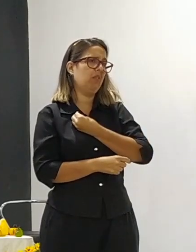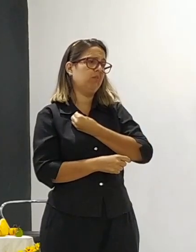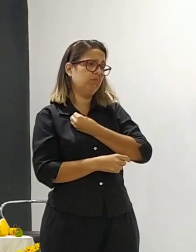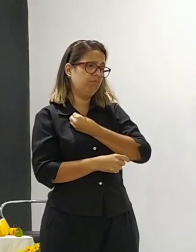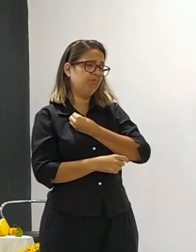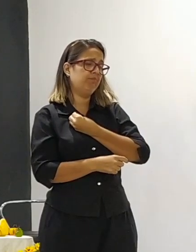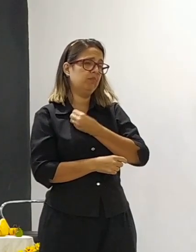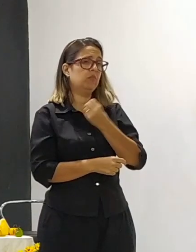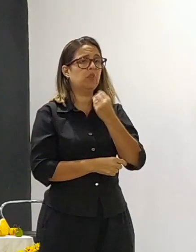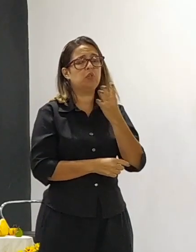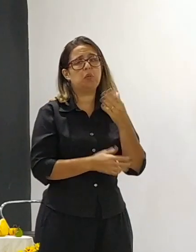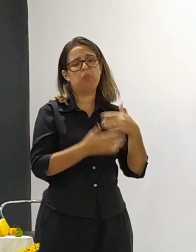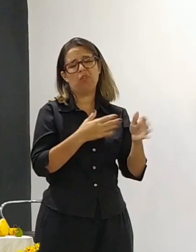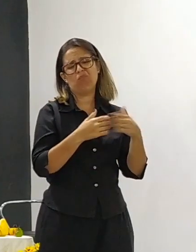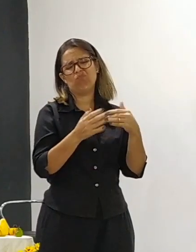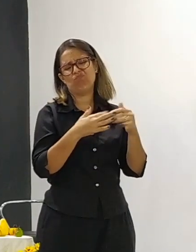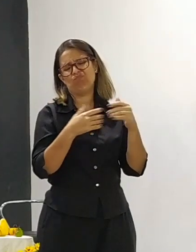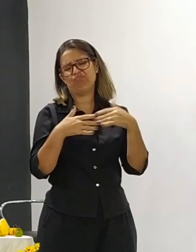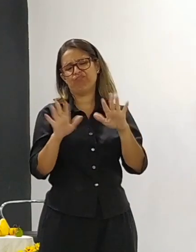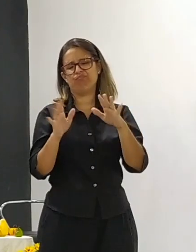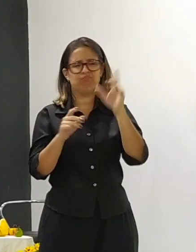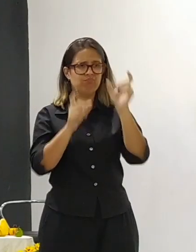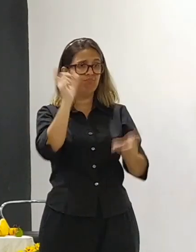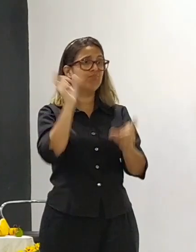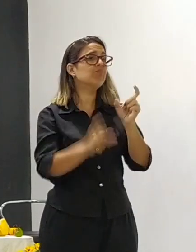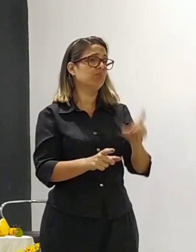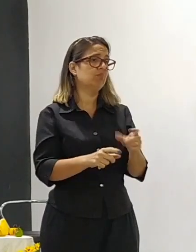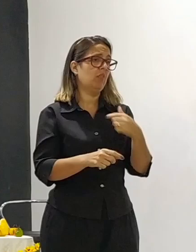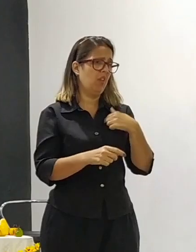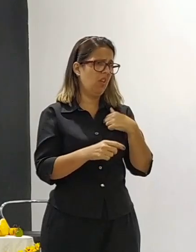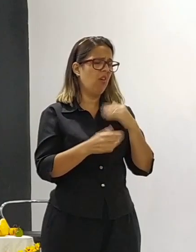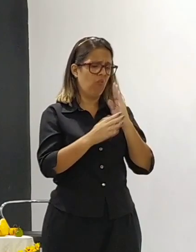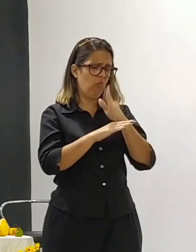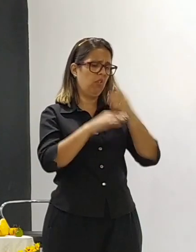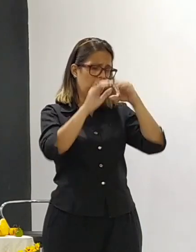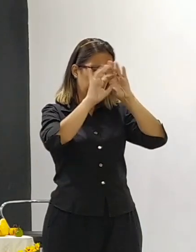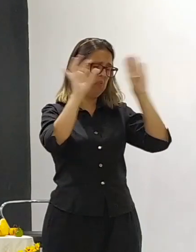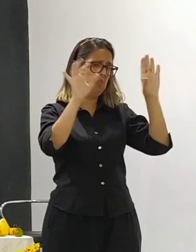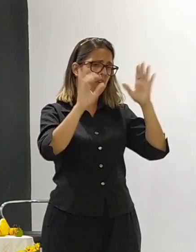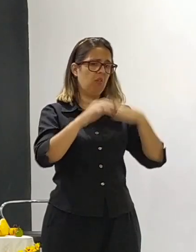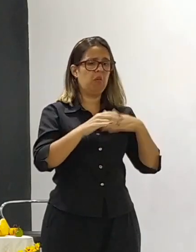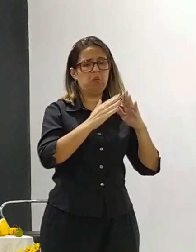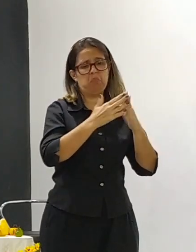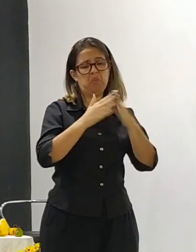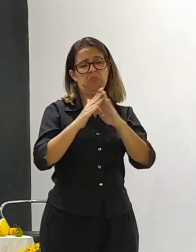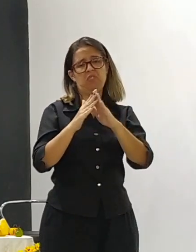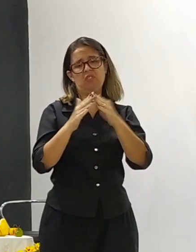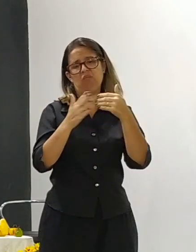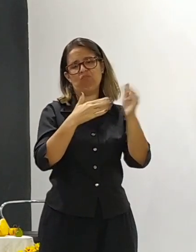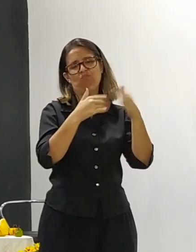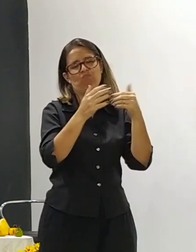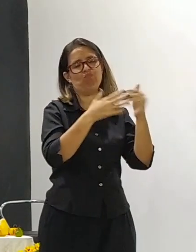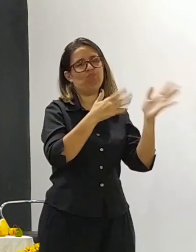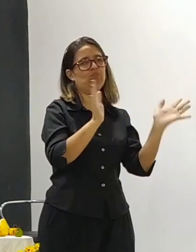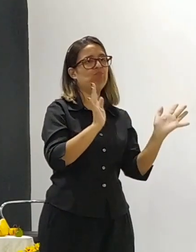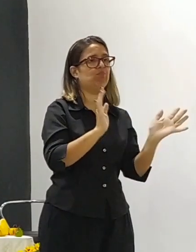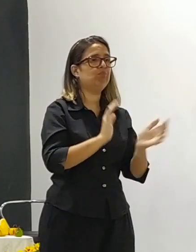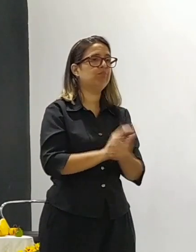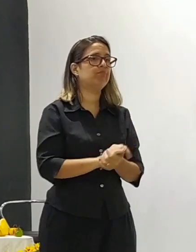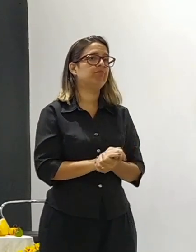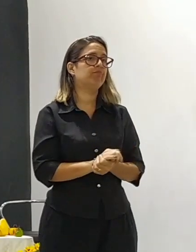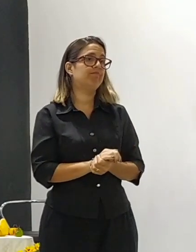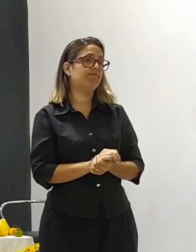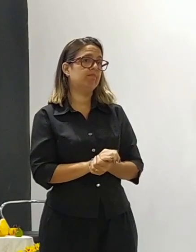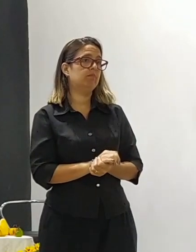estou bem, que se dane o outro. Eu sei que eu vou entrar no céu. O meu vizinho, se ele quiser, é problema dele. Cadê a